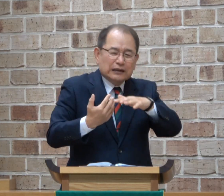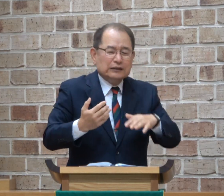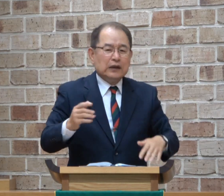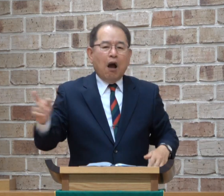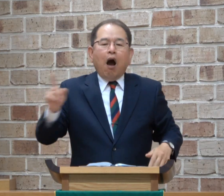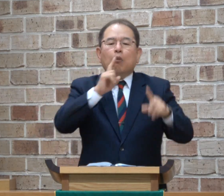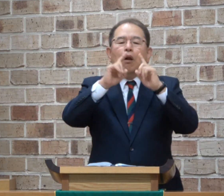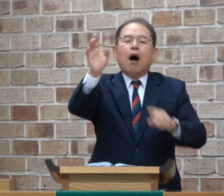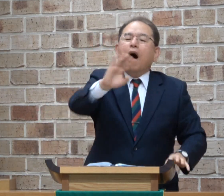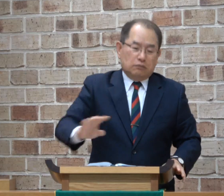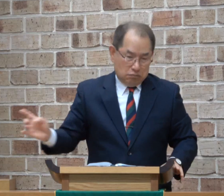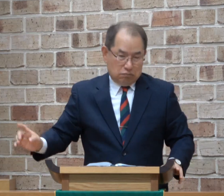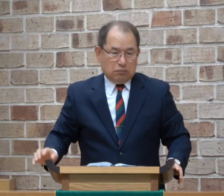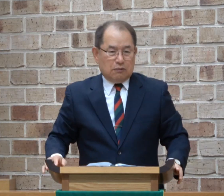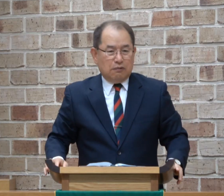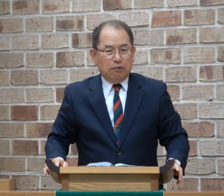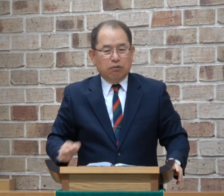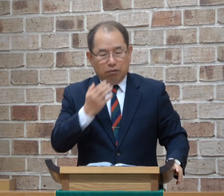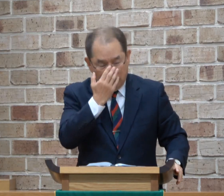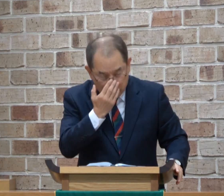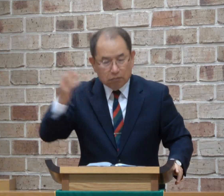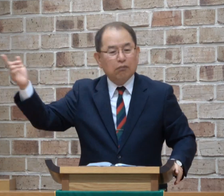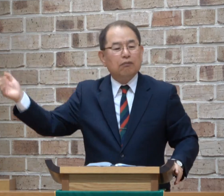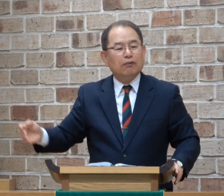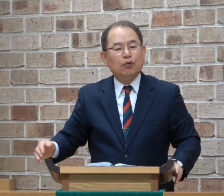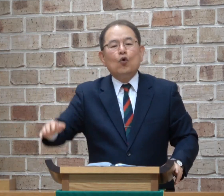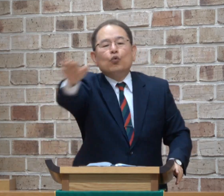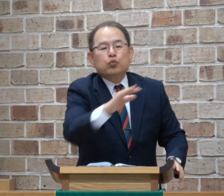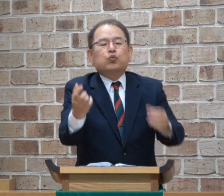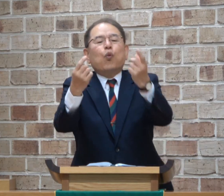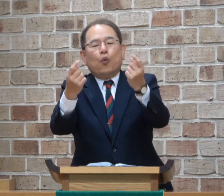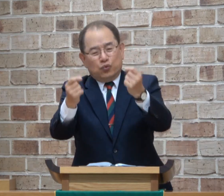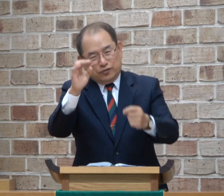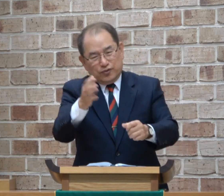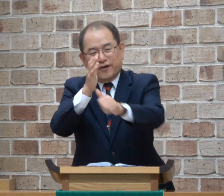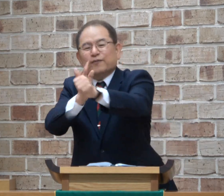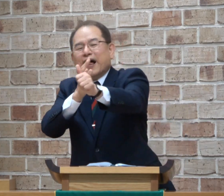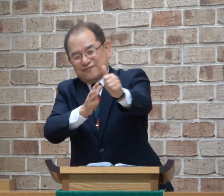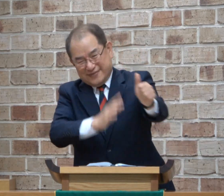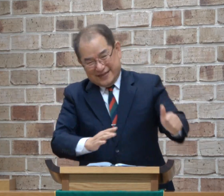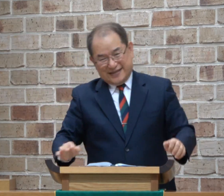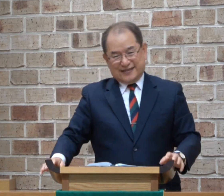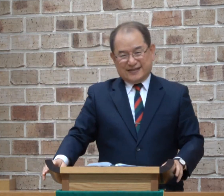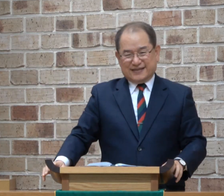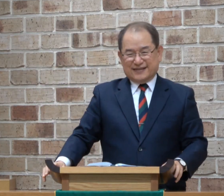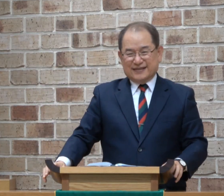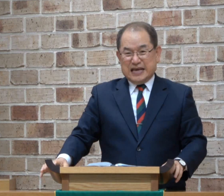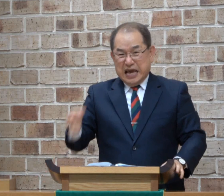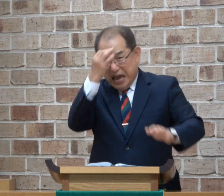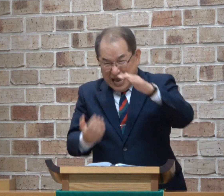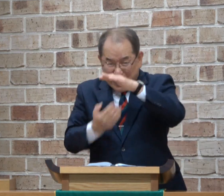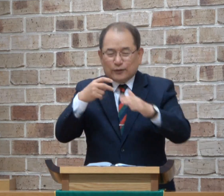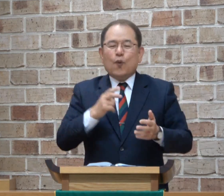되었다는 겸손한 그런 모습을 보였습니다. 여러분도 그런 여러분들이 되시기 바랍니다.